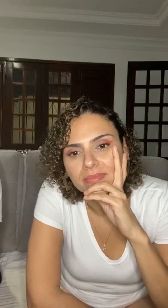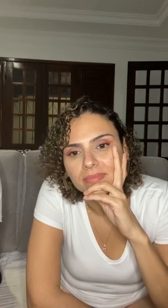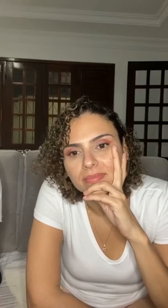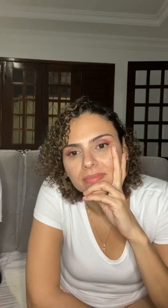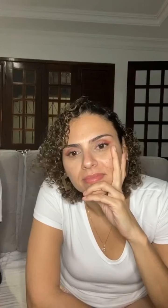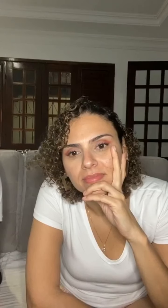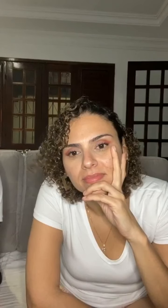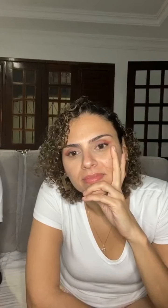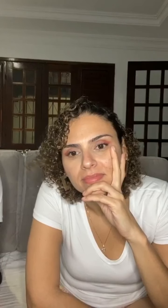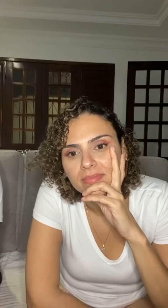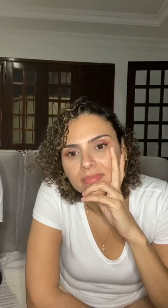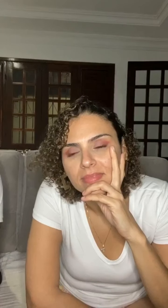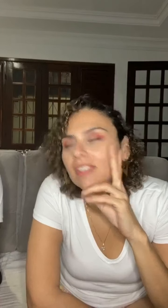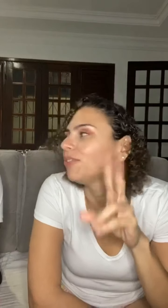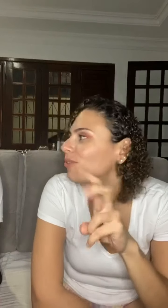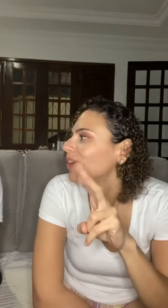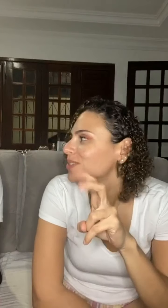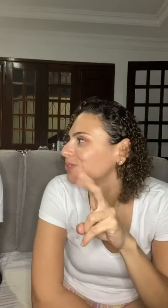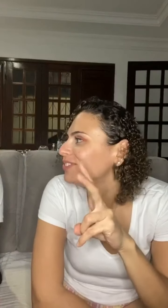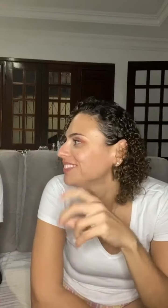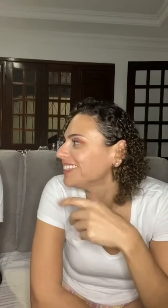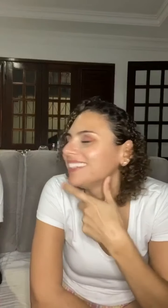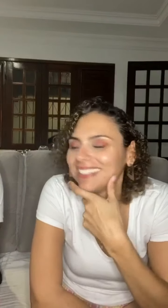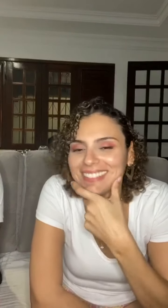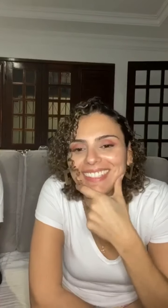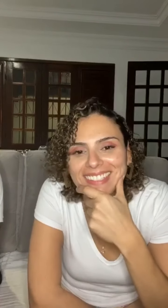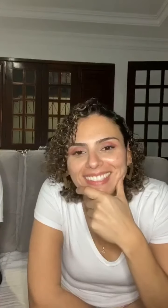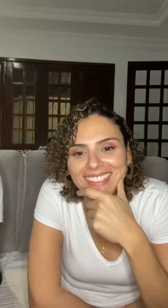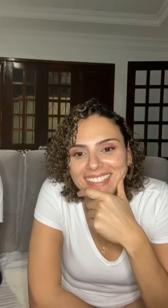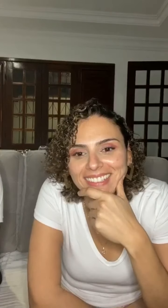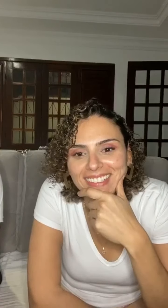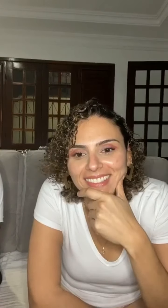Você tá muito preocupado com O assunto, o né? assunto.